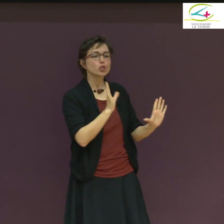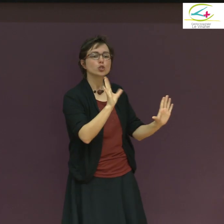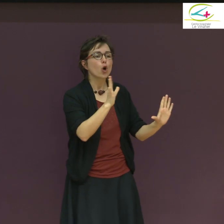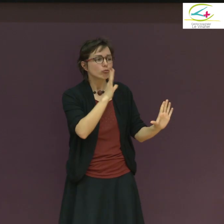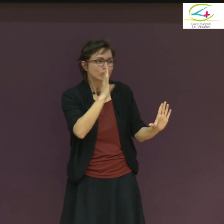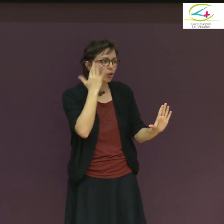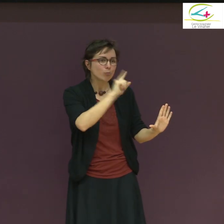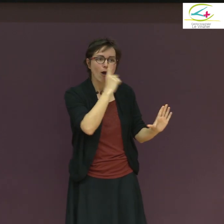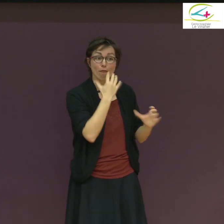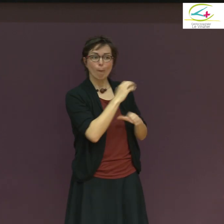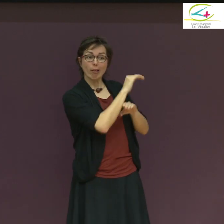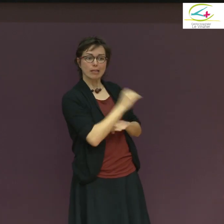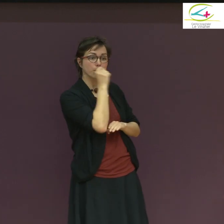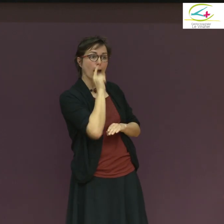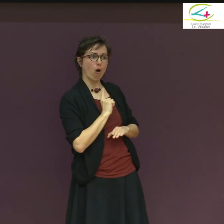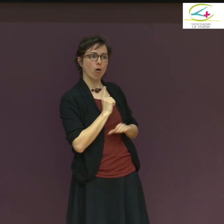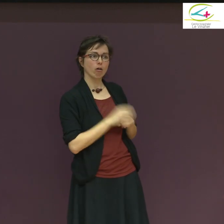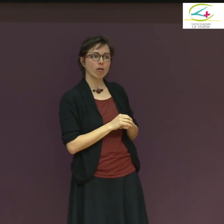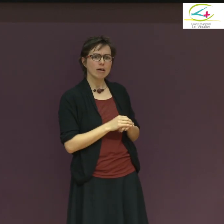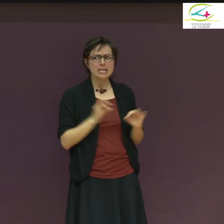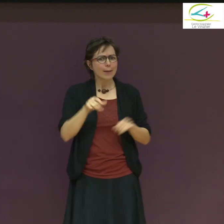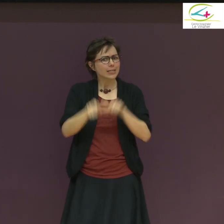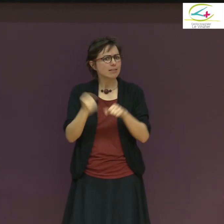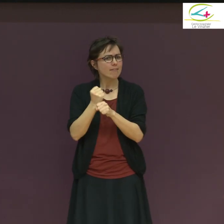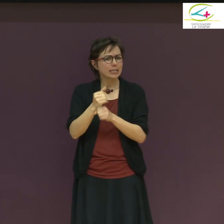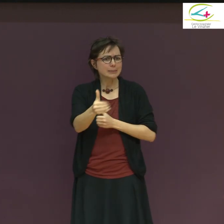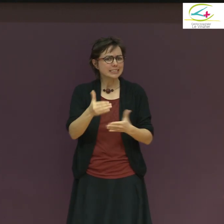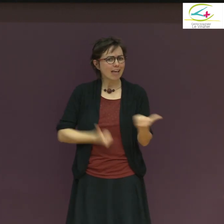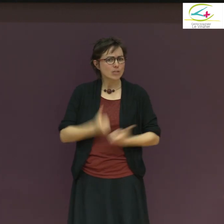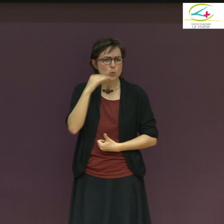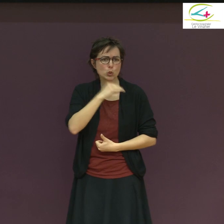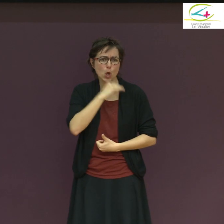l'entourage, effectivement. Il n'y a pas d'urgentisme dans la salle.